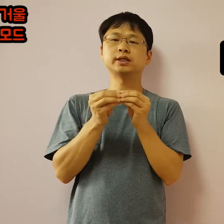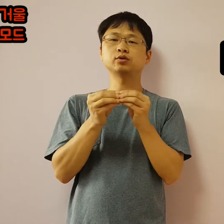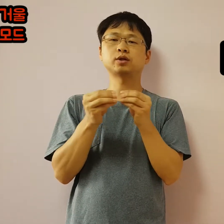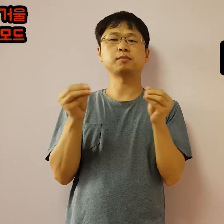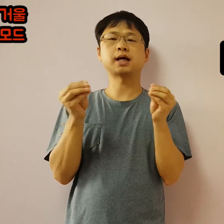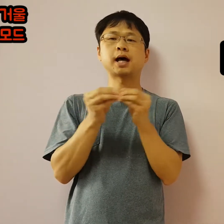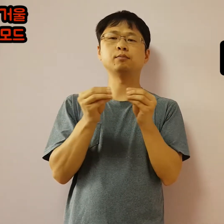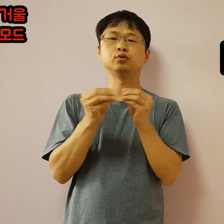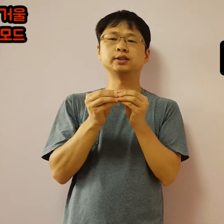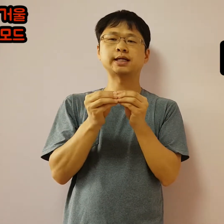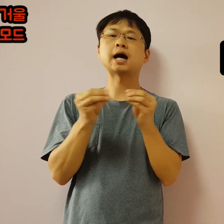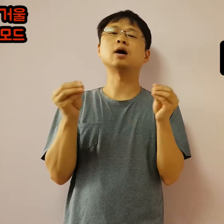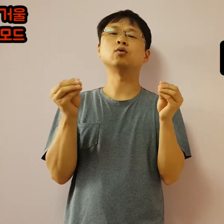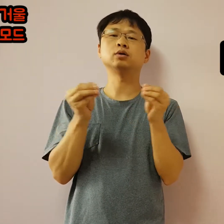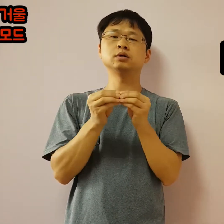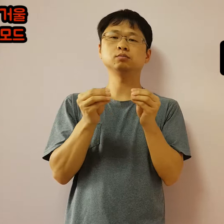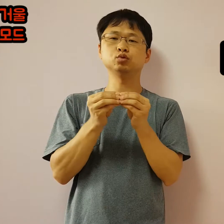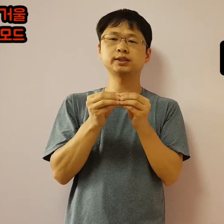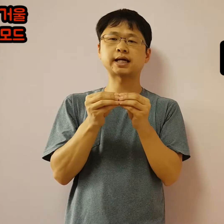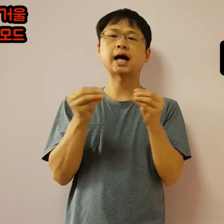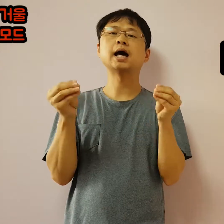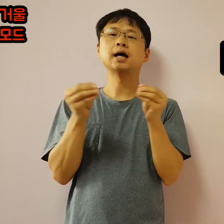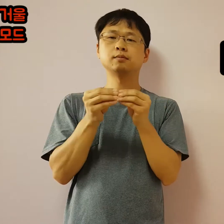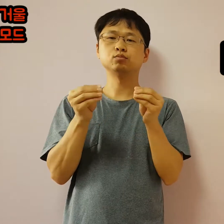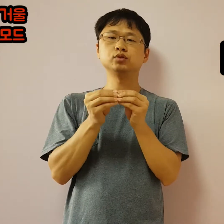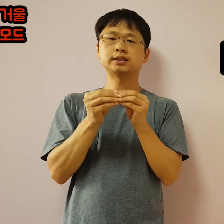문장도 됩니다. 문장 혹은 문자.